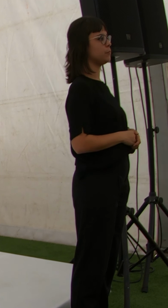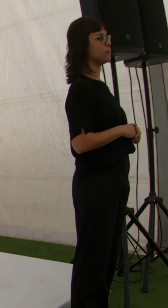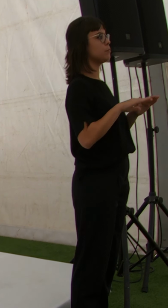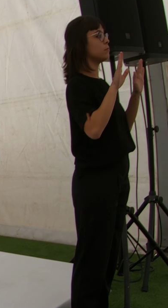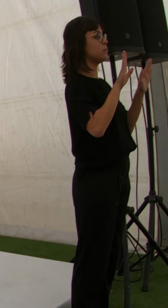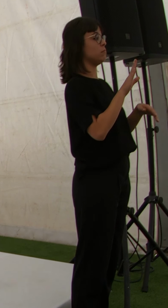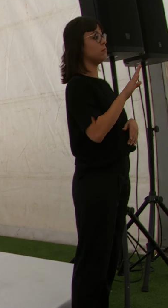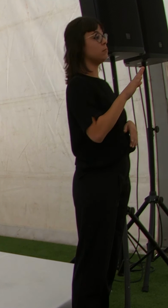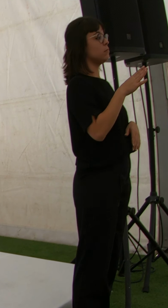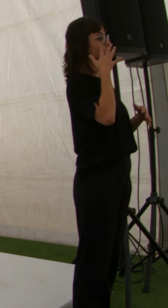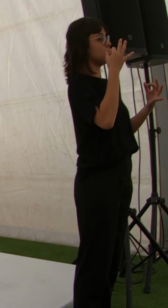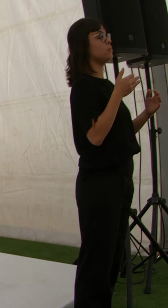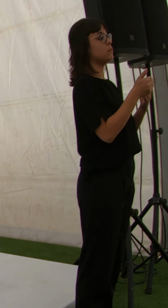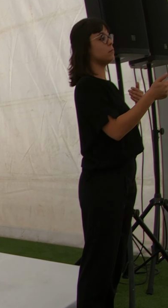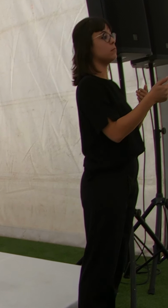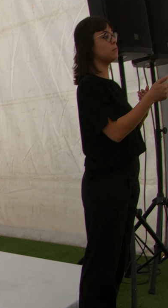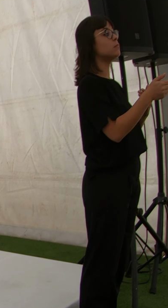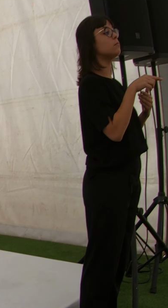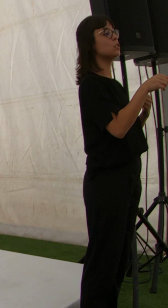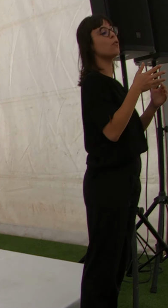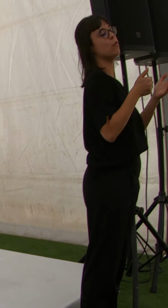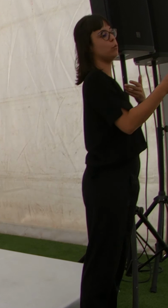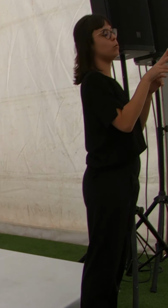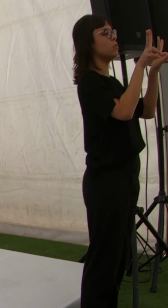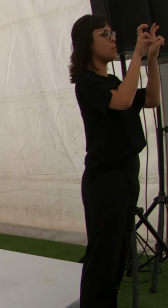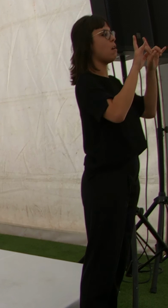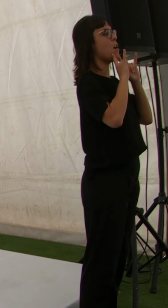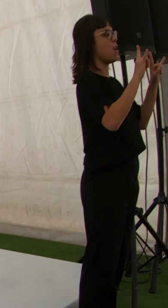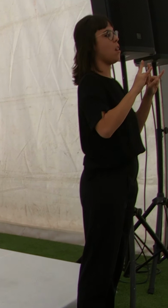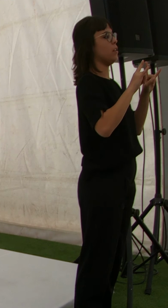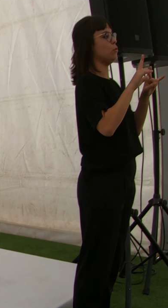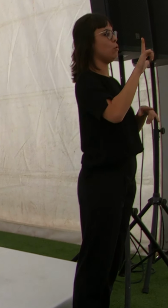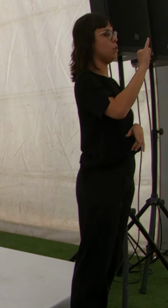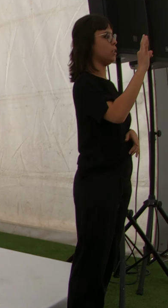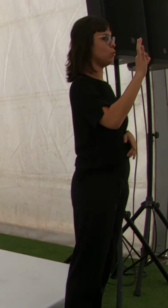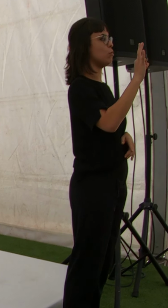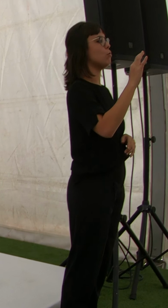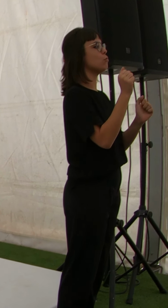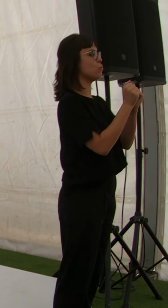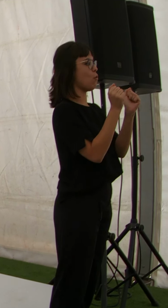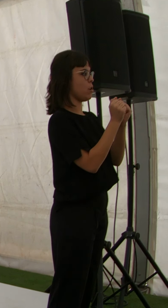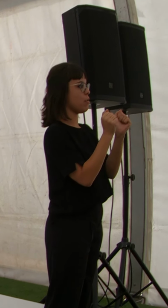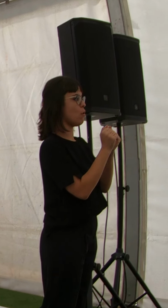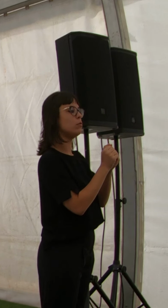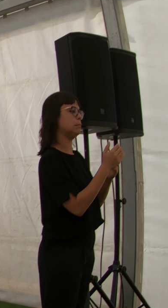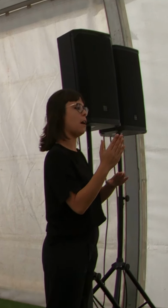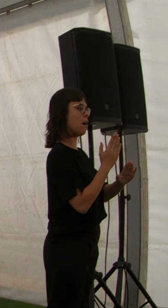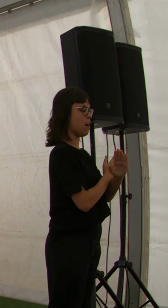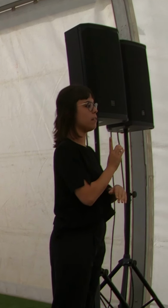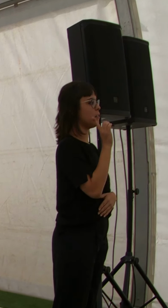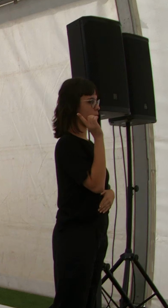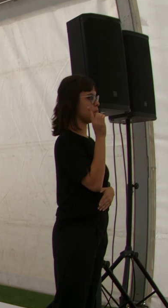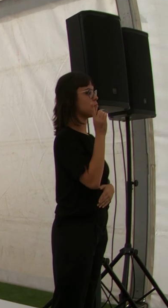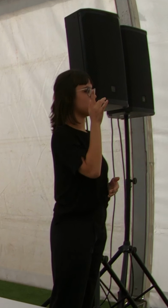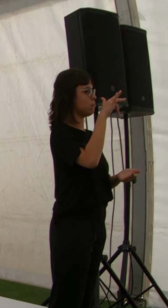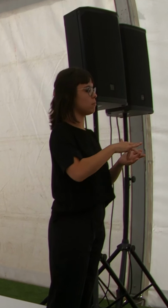electrolito sólido y todas esas cosas que ya son todavía más futuristas, el siguiente paso en cuanto a la evolución de baterías, y que por supuesto cuando se